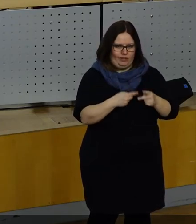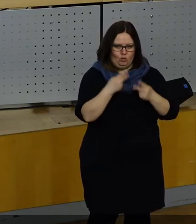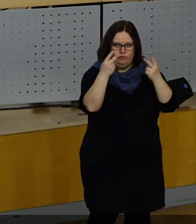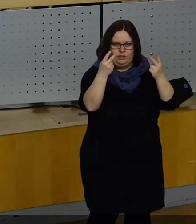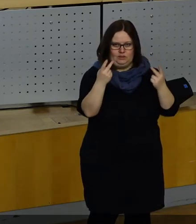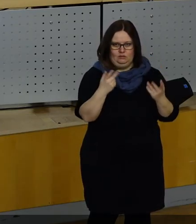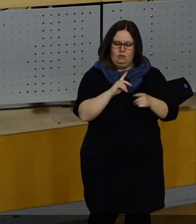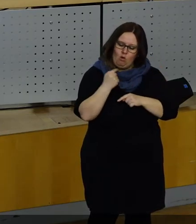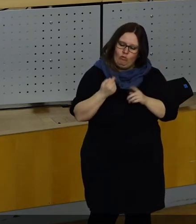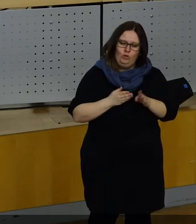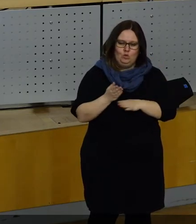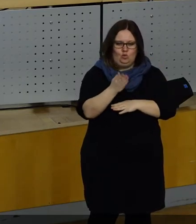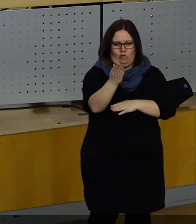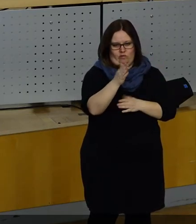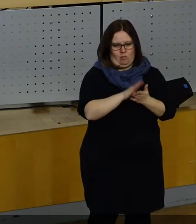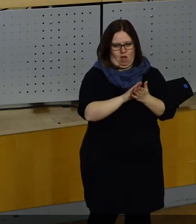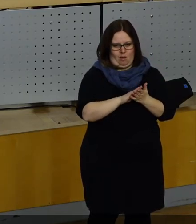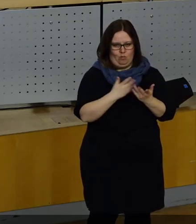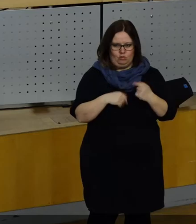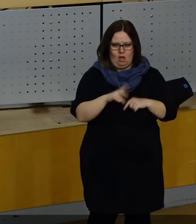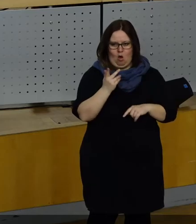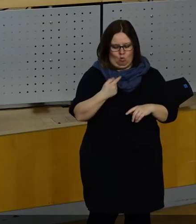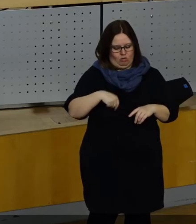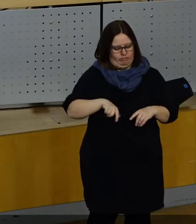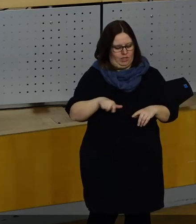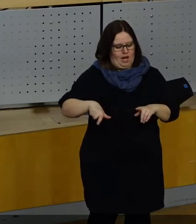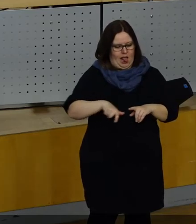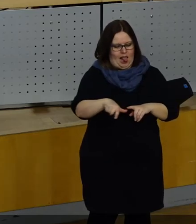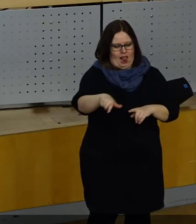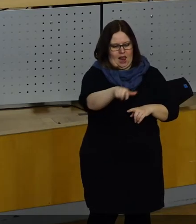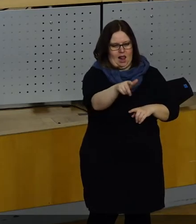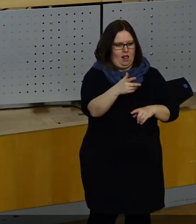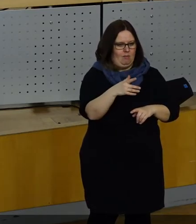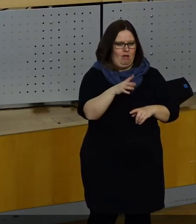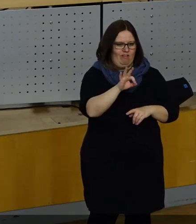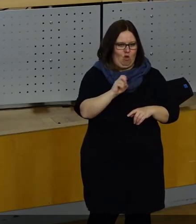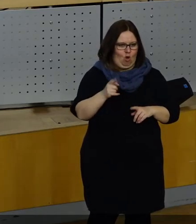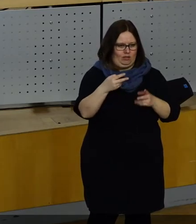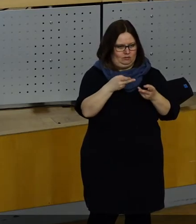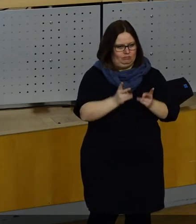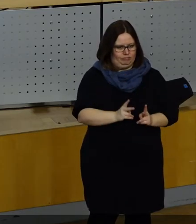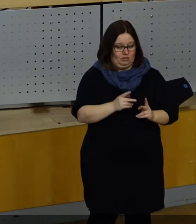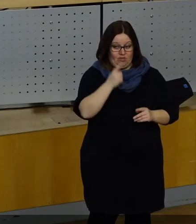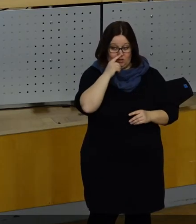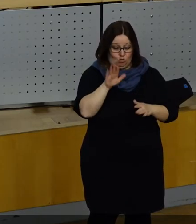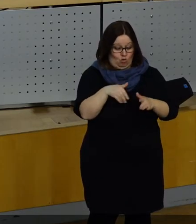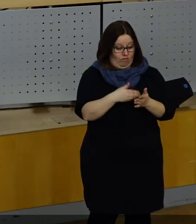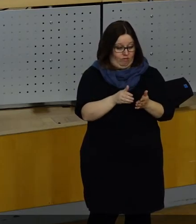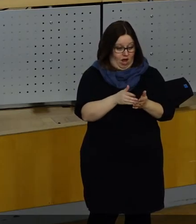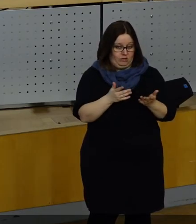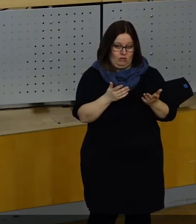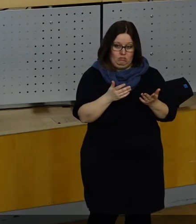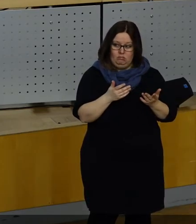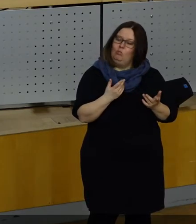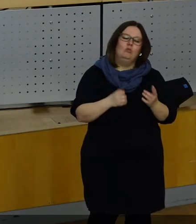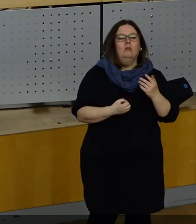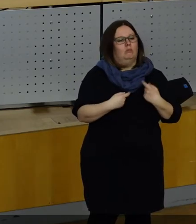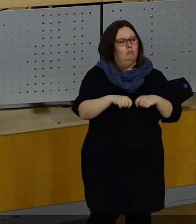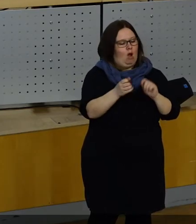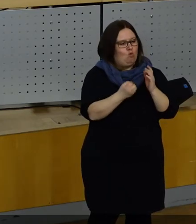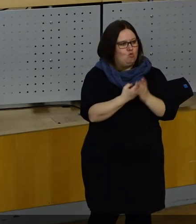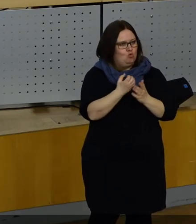auch in Zukunft Maßstäbe setzen und seinem Ruf als Elbflorenz gerecht werden. So wollen wir weitermachen. Eigentlich wird die Baukultur nicht in